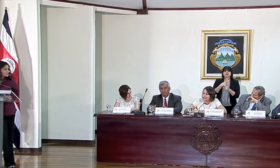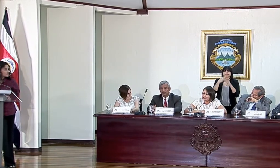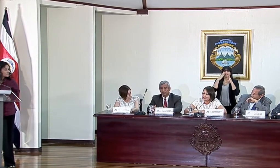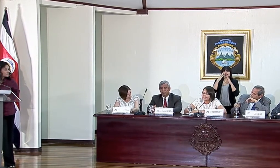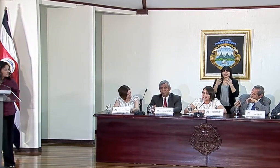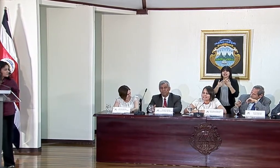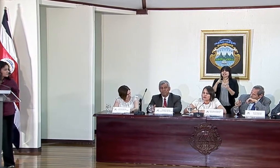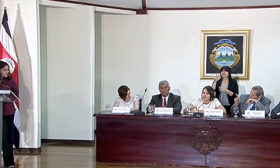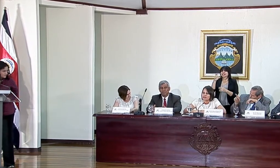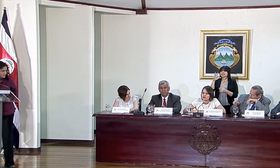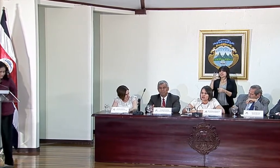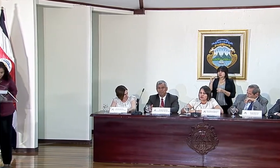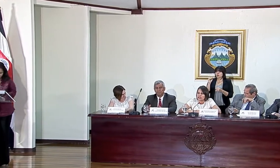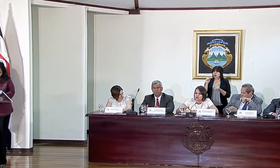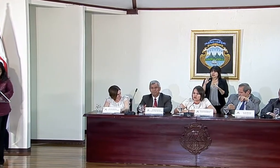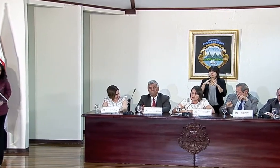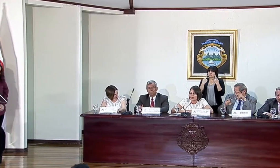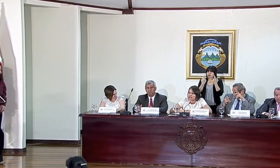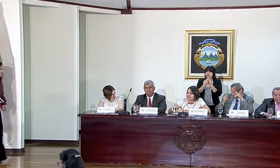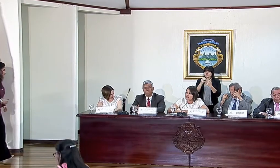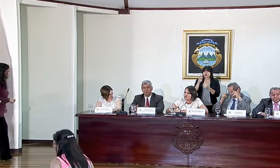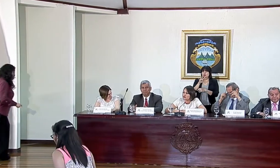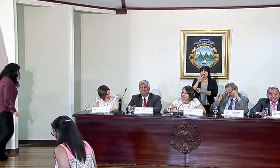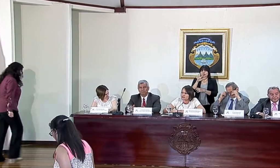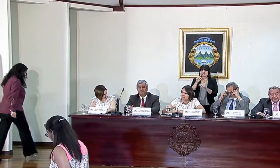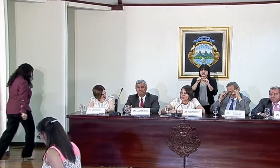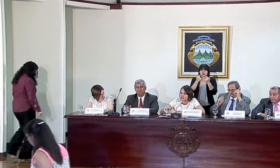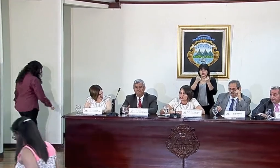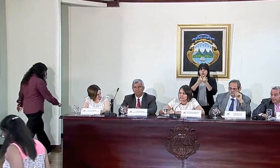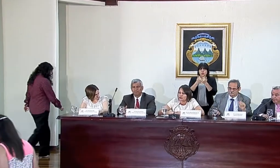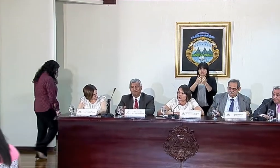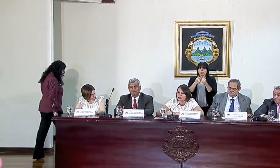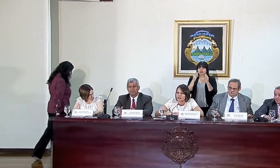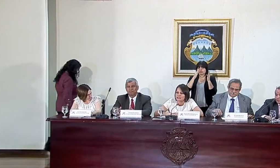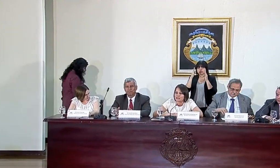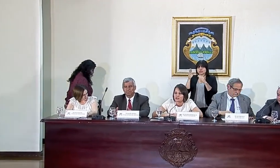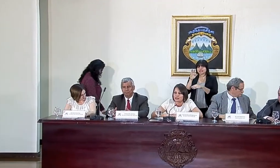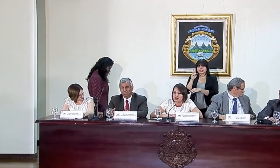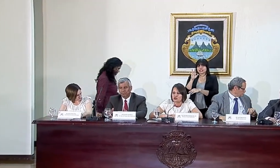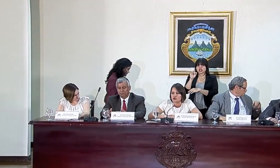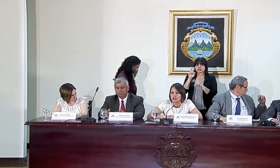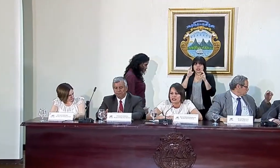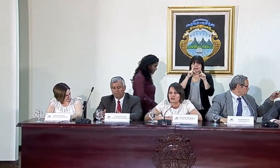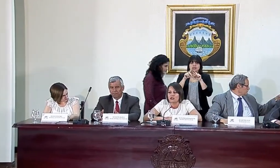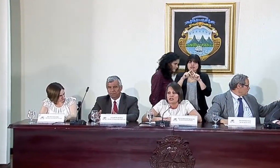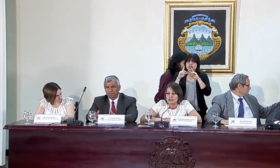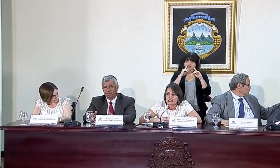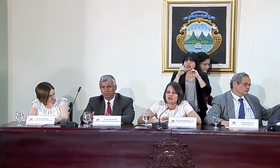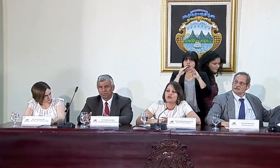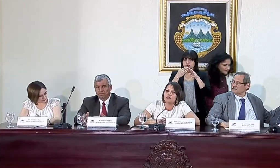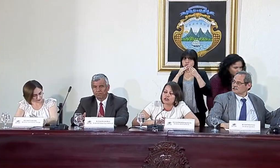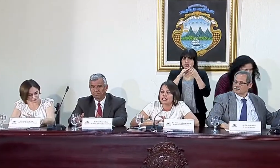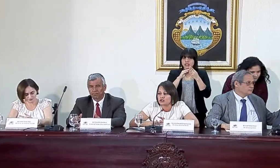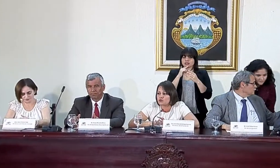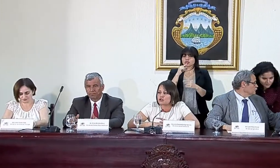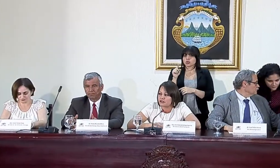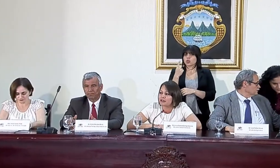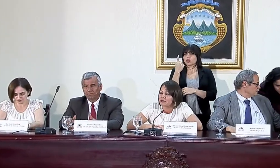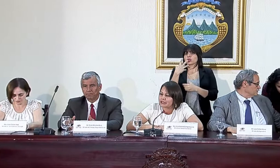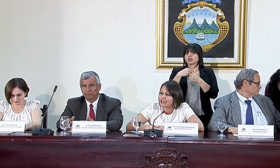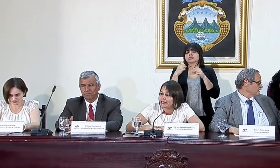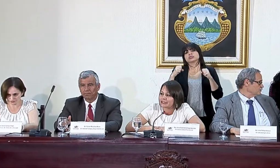de 350 reuniones con 45 grupos abordando 68 temas distintos de diálogo ciudadano, siendo uno de